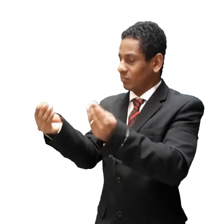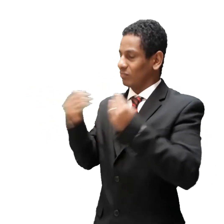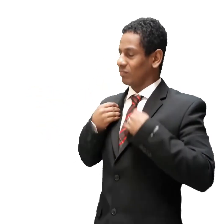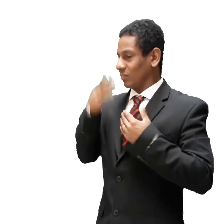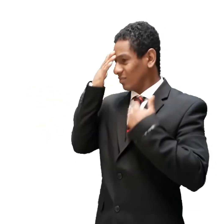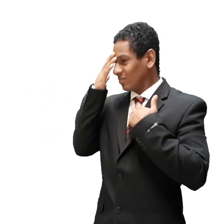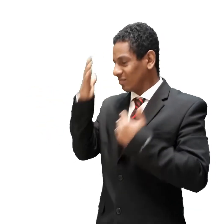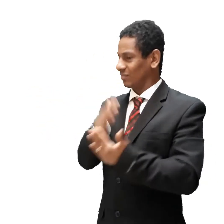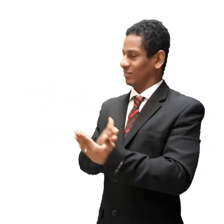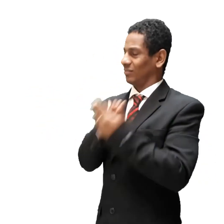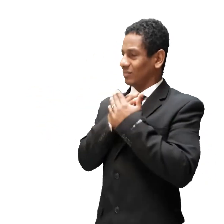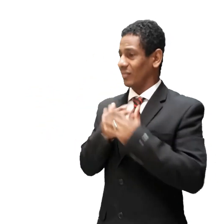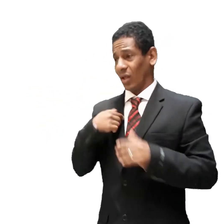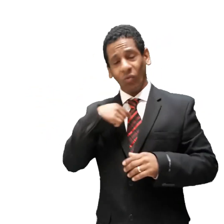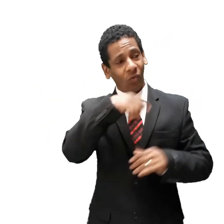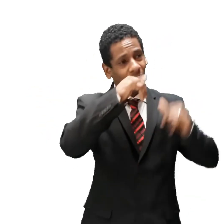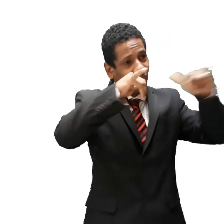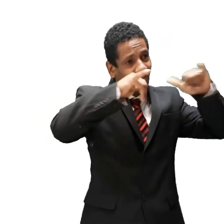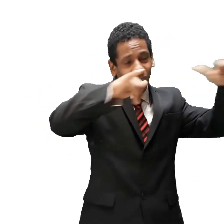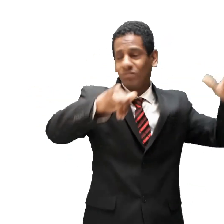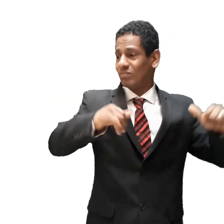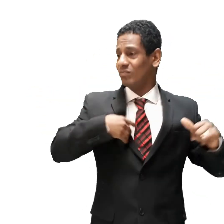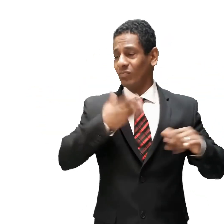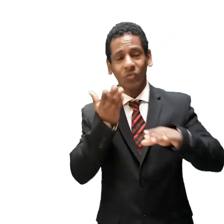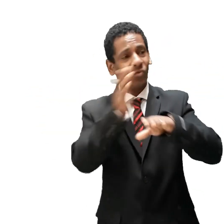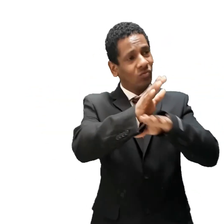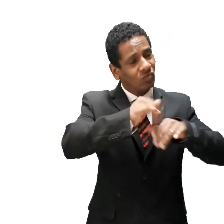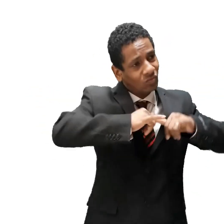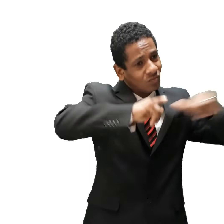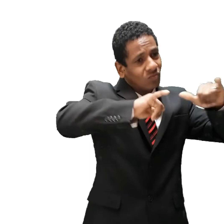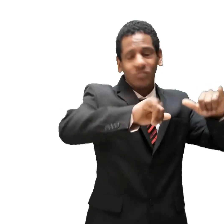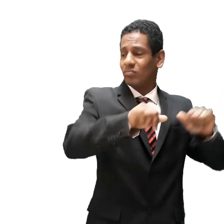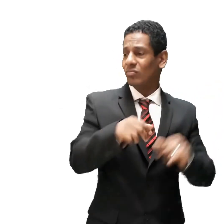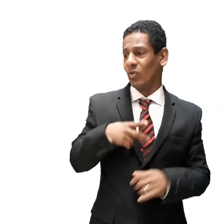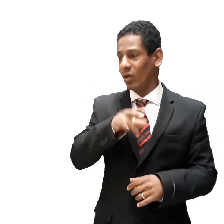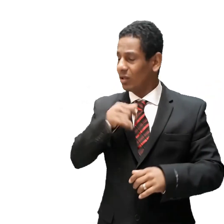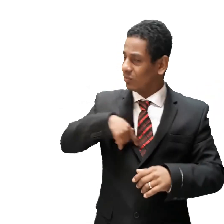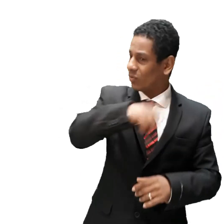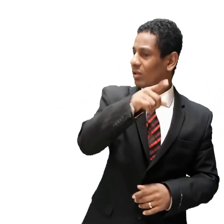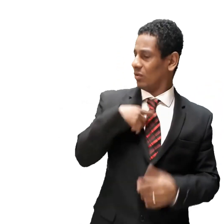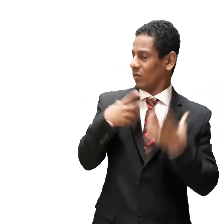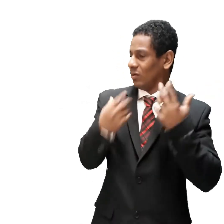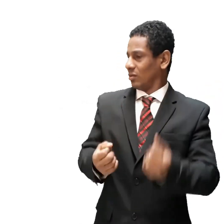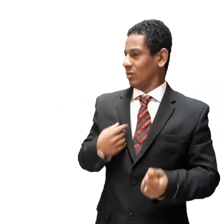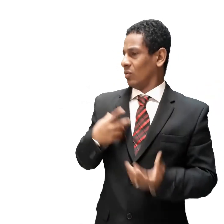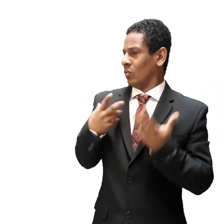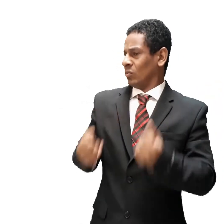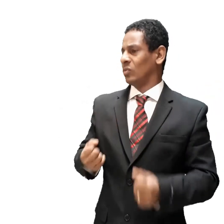vida. Eu lhe agradeço e eu vou sim anunciar a todos o que aconteceu